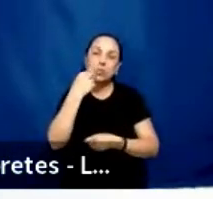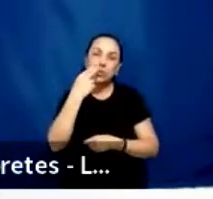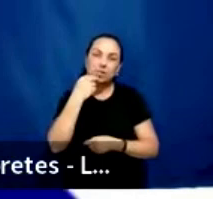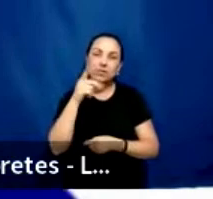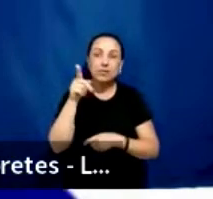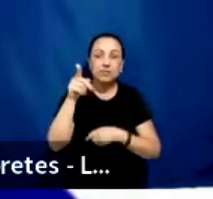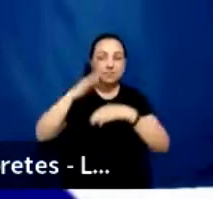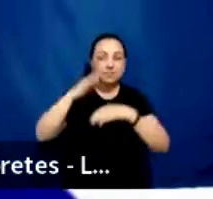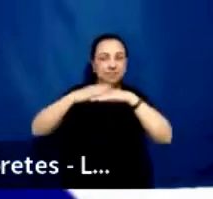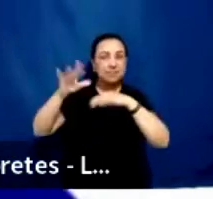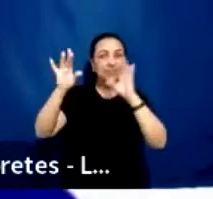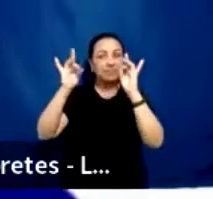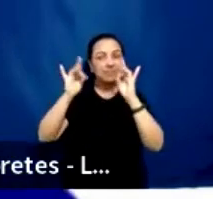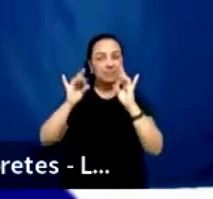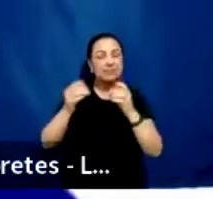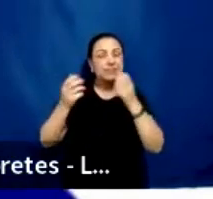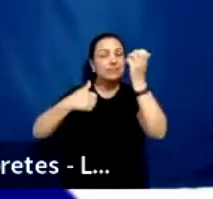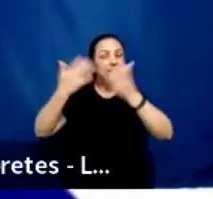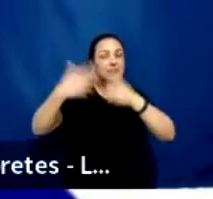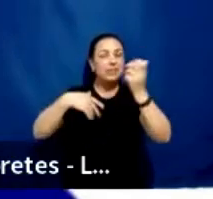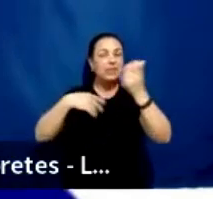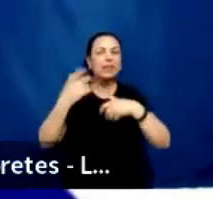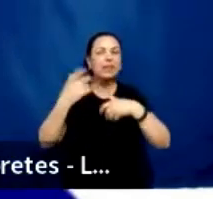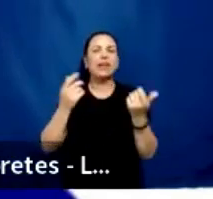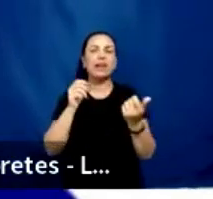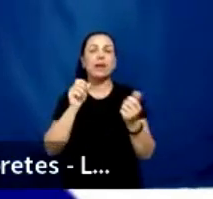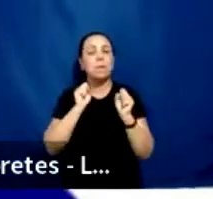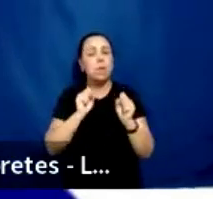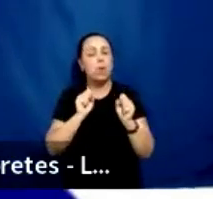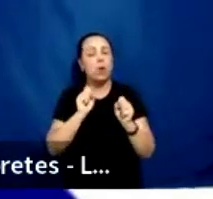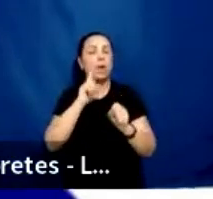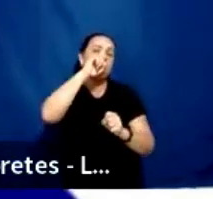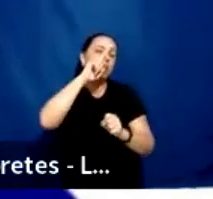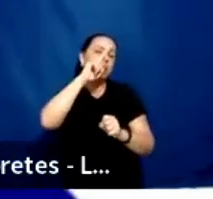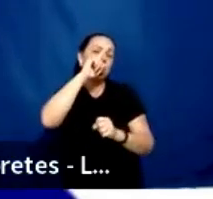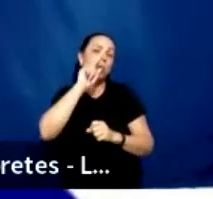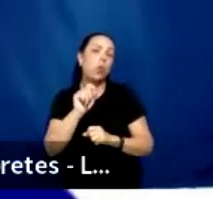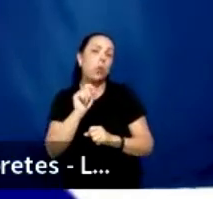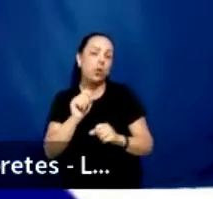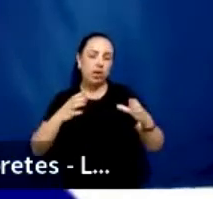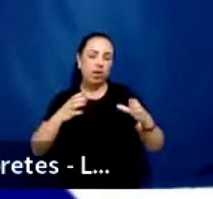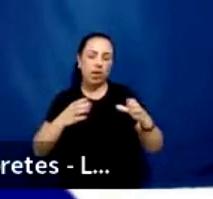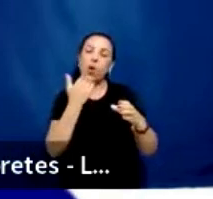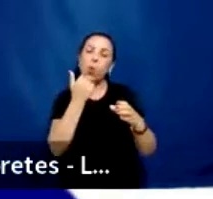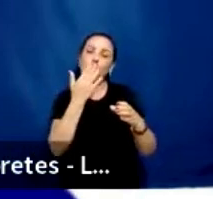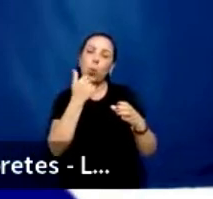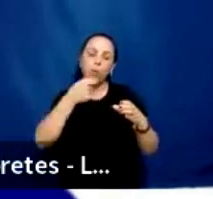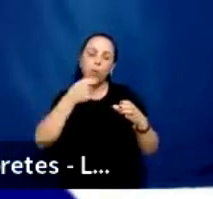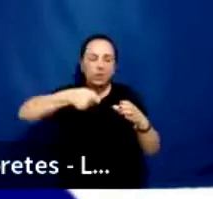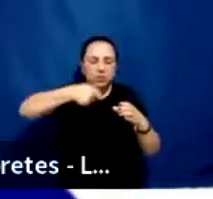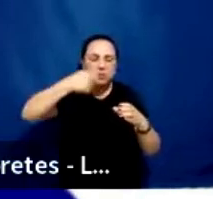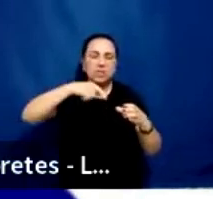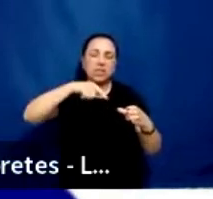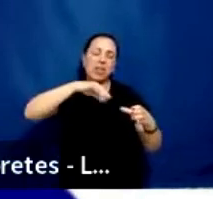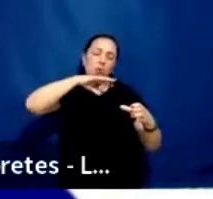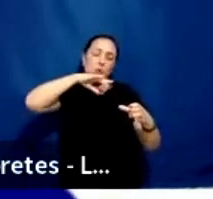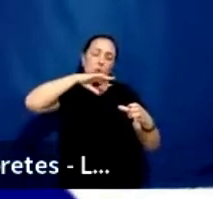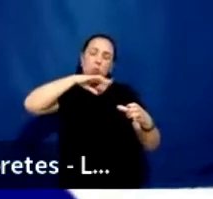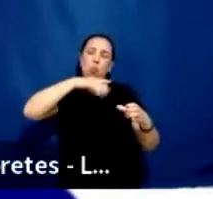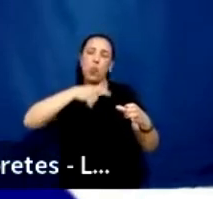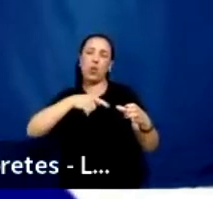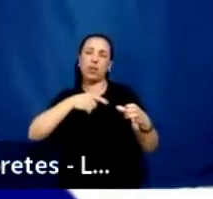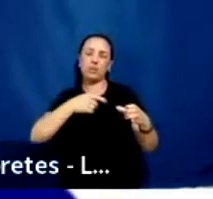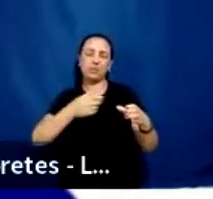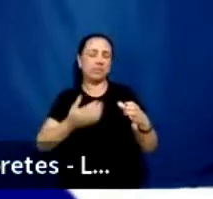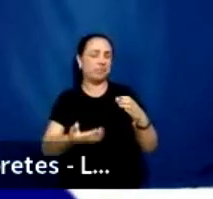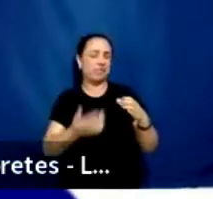o desequilíbrio alimentar ali vai desencadear a trombose. O